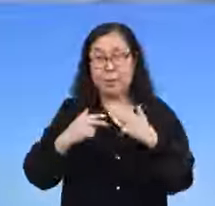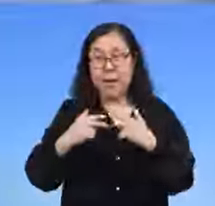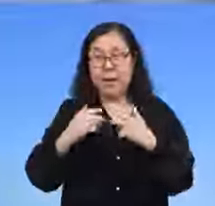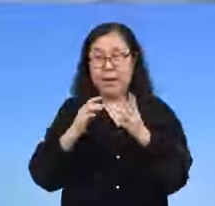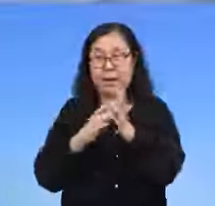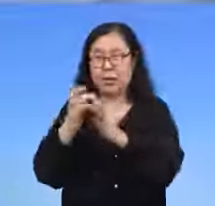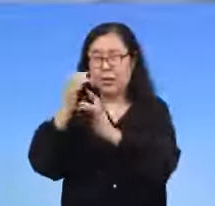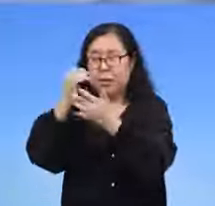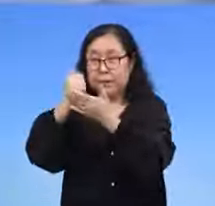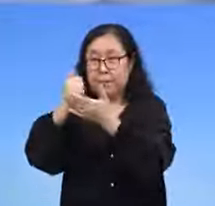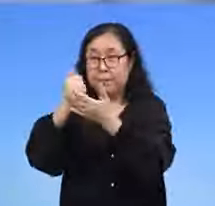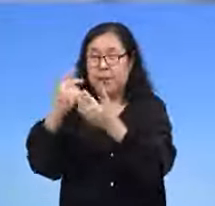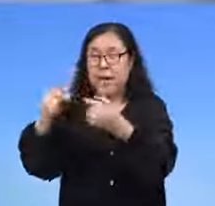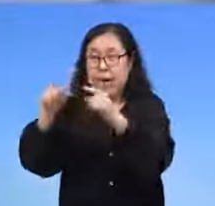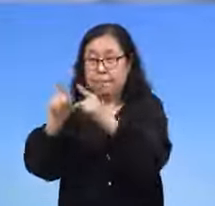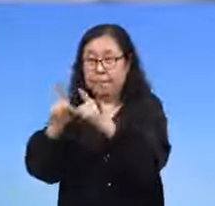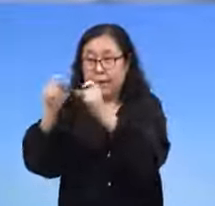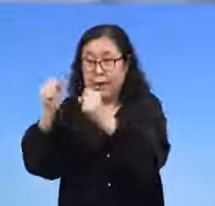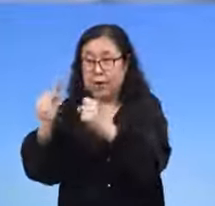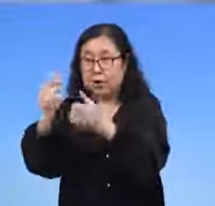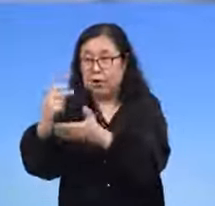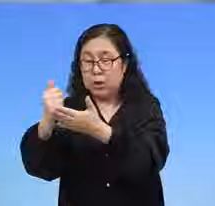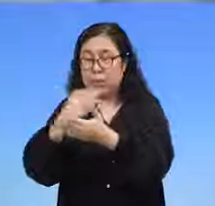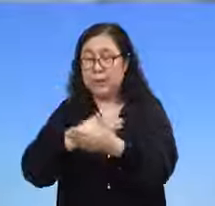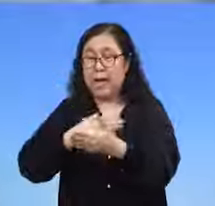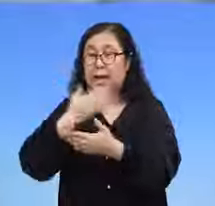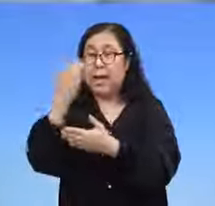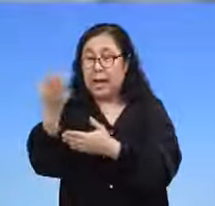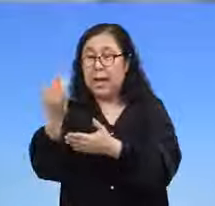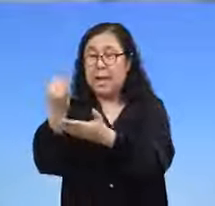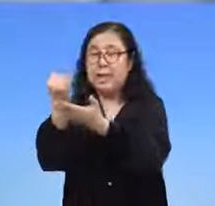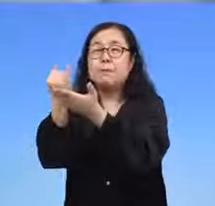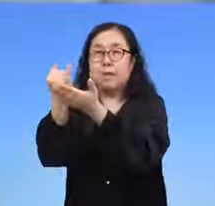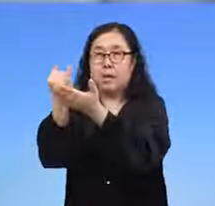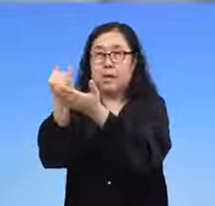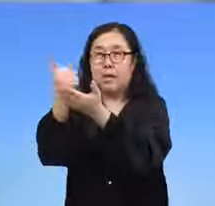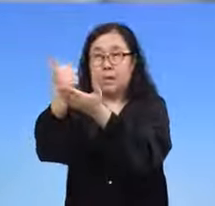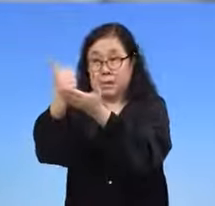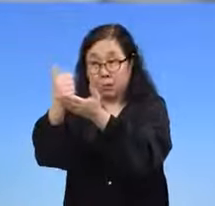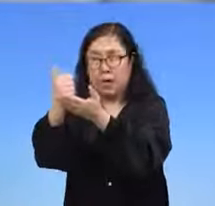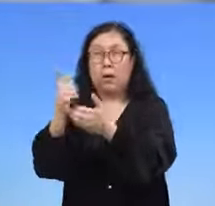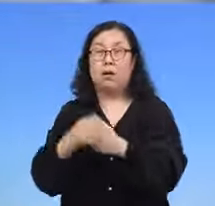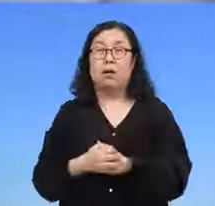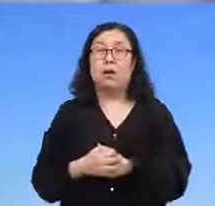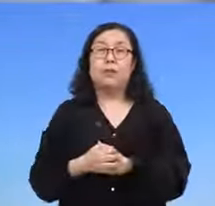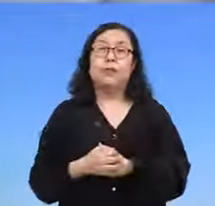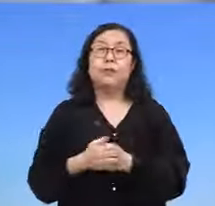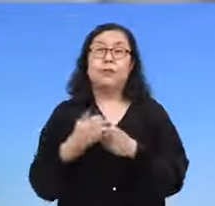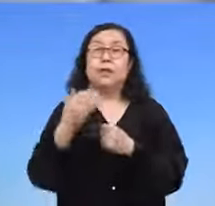나의 그대예요. 나의 그대. 이리저리 둘러봐도 제일 좋은 건